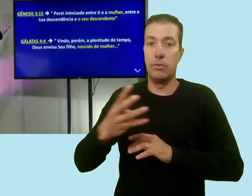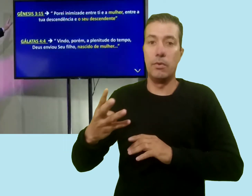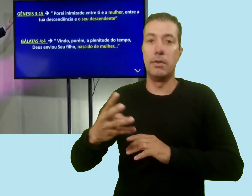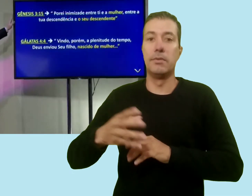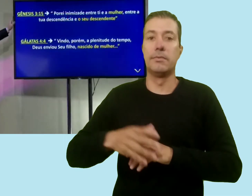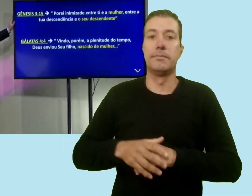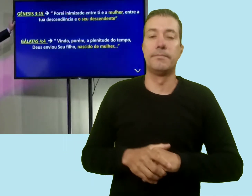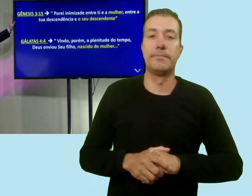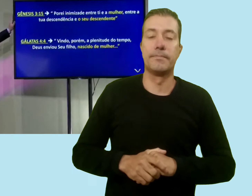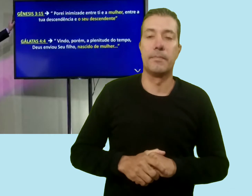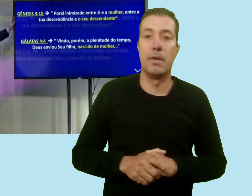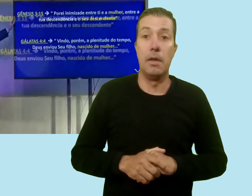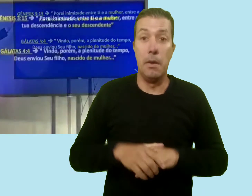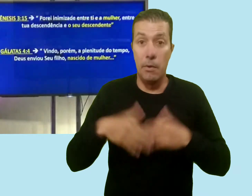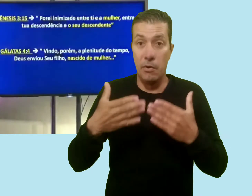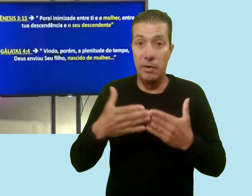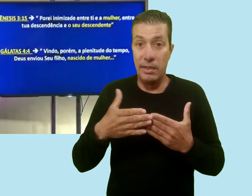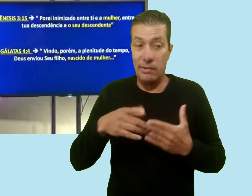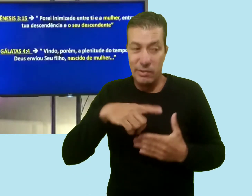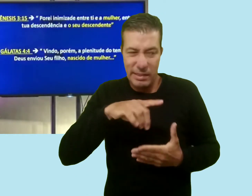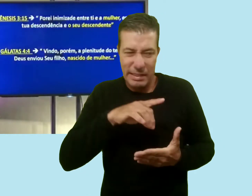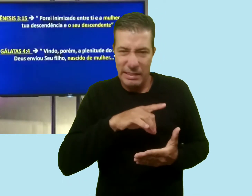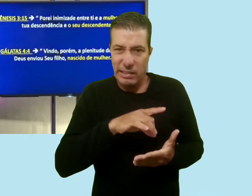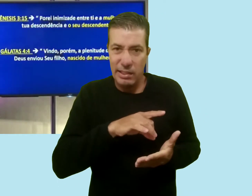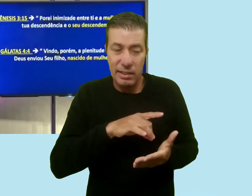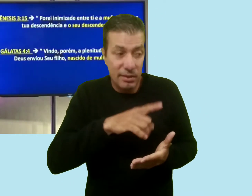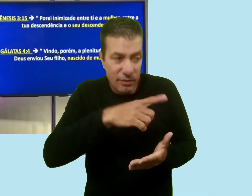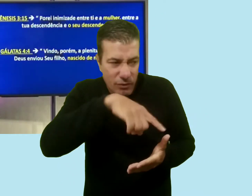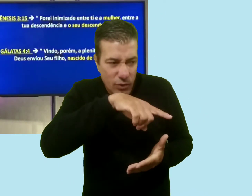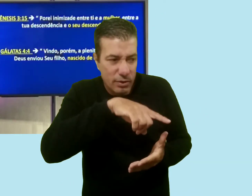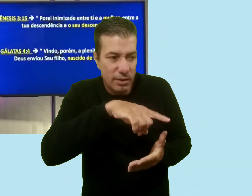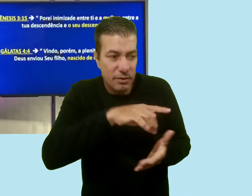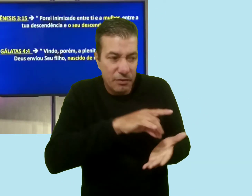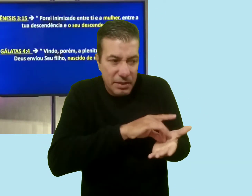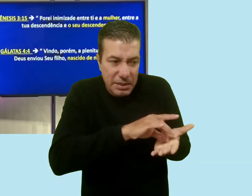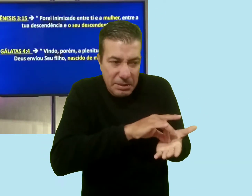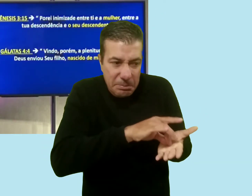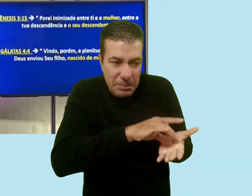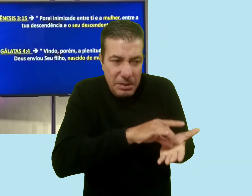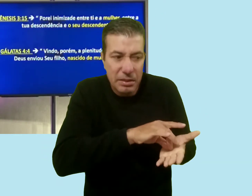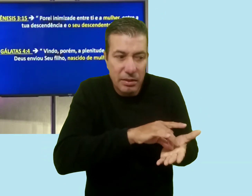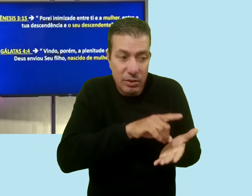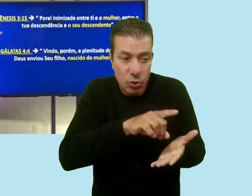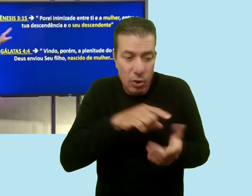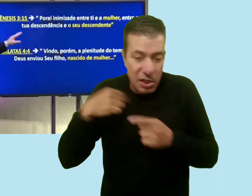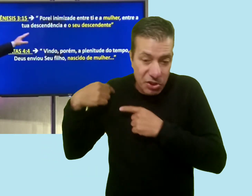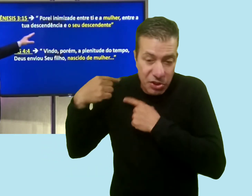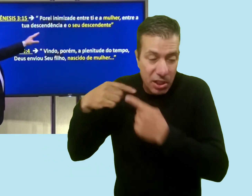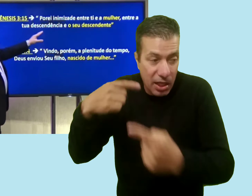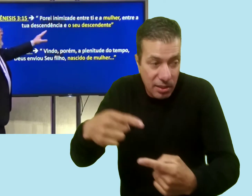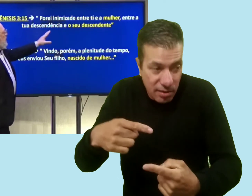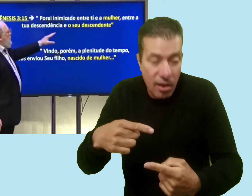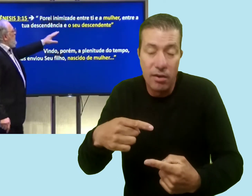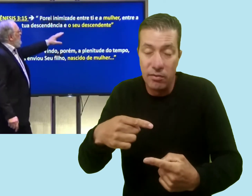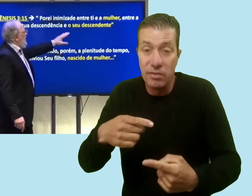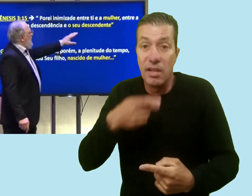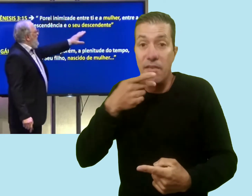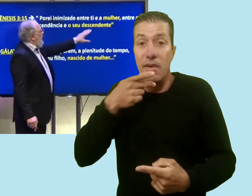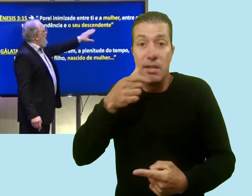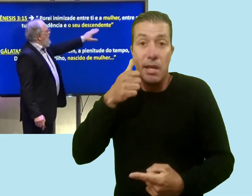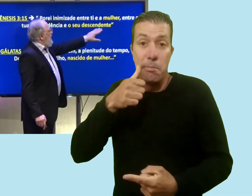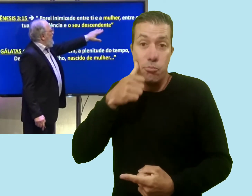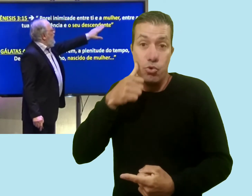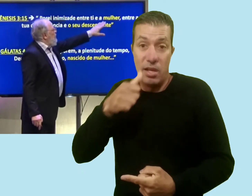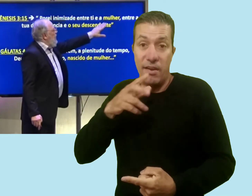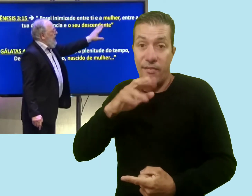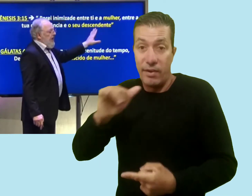aqui, ó. Gênesis 3:15. Porém, inimizade entre ti e a mulher, entre a tua descendência e o seu descendente.